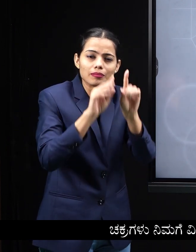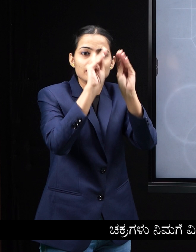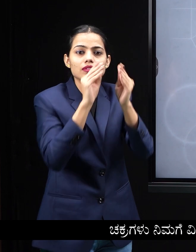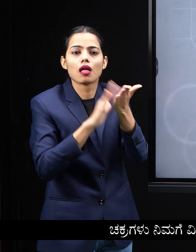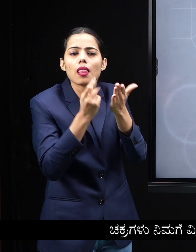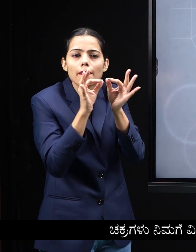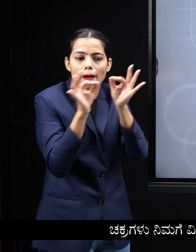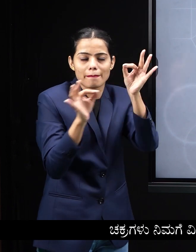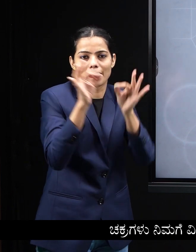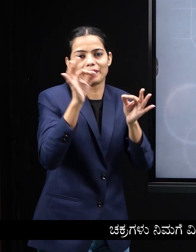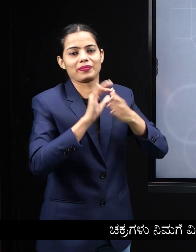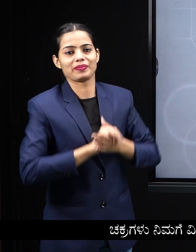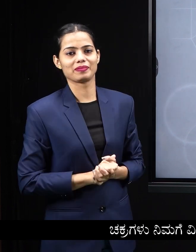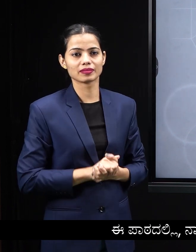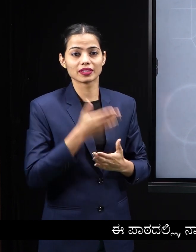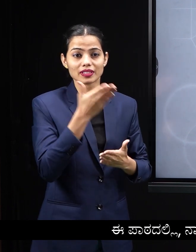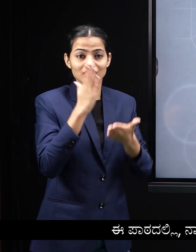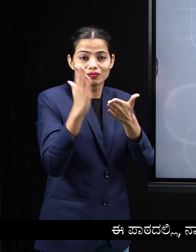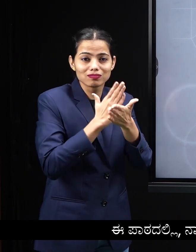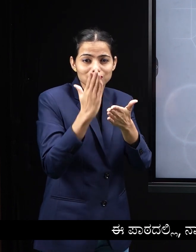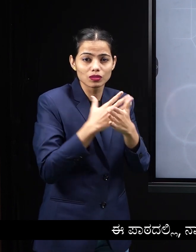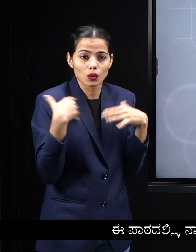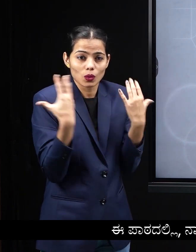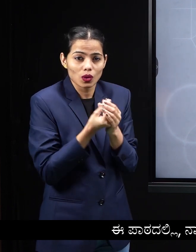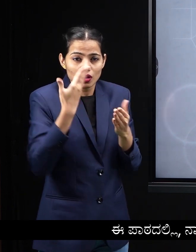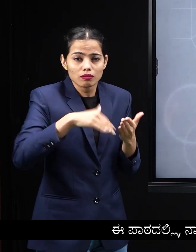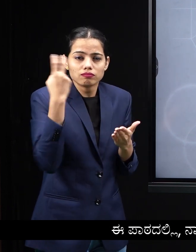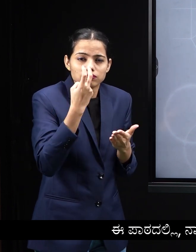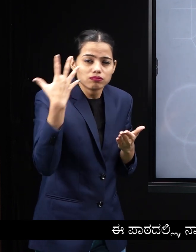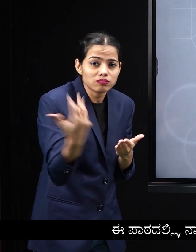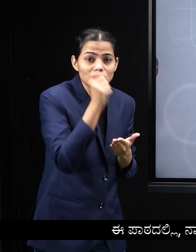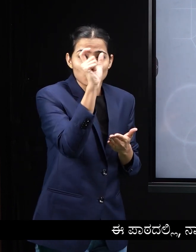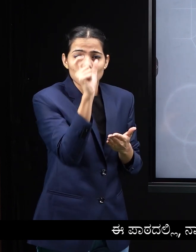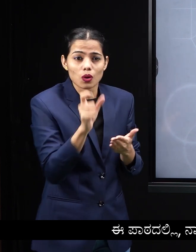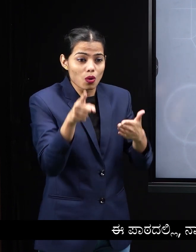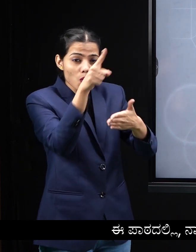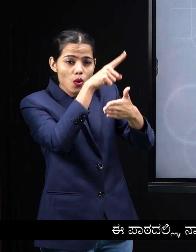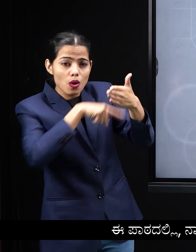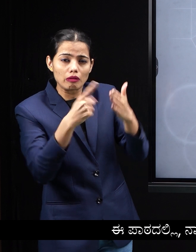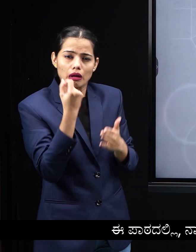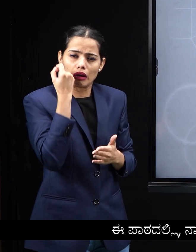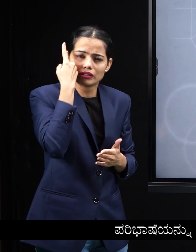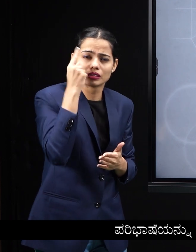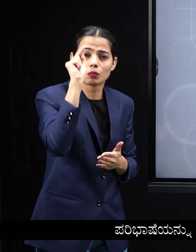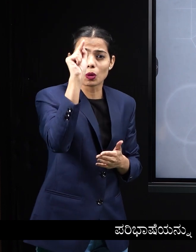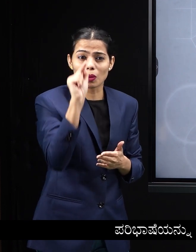ವೃತ್ತ. ಈ ಪಾಠದಲ್ಲಿ ನಾವು ವಲಯಗಳ ಪ್ರಪಂಚವನ್ನು ಅನ್ವೇಷಿಸುತ್ತೇವೆ, ಅವುಗಳ